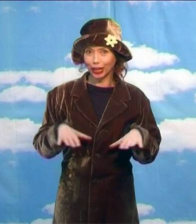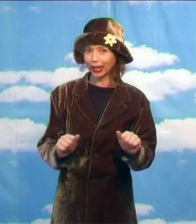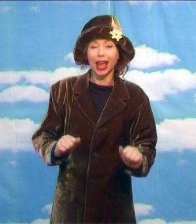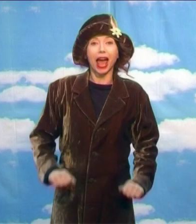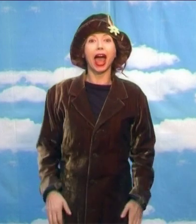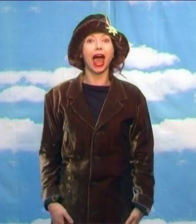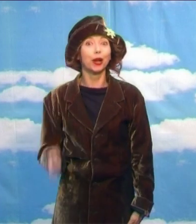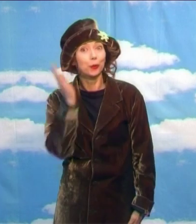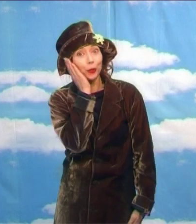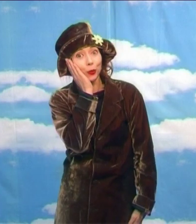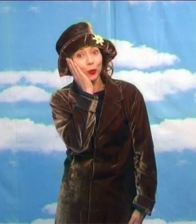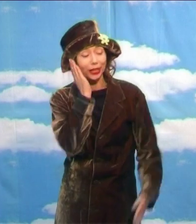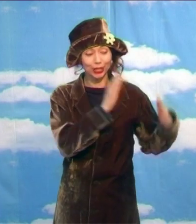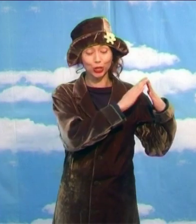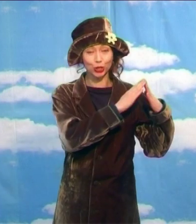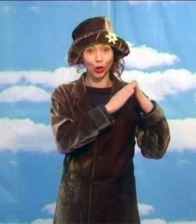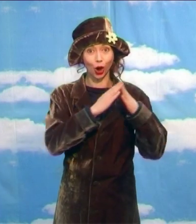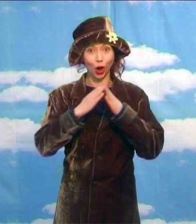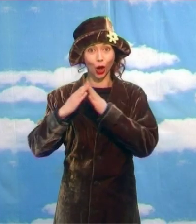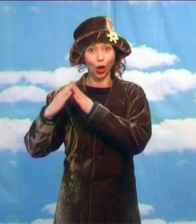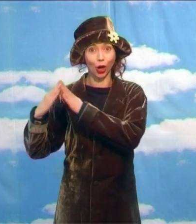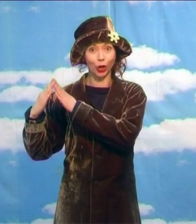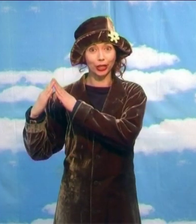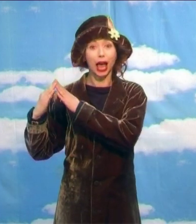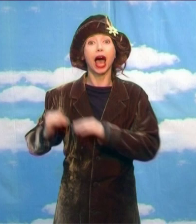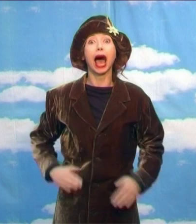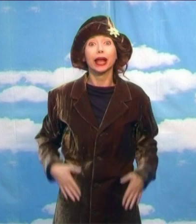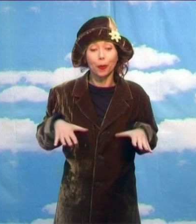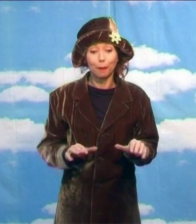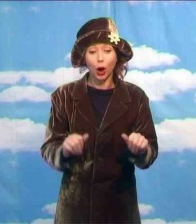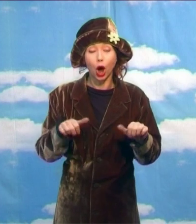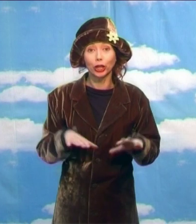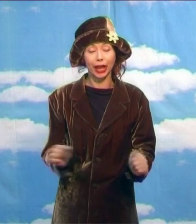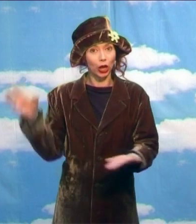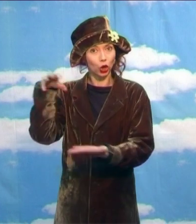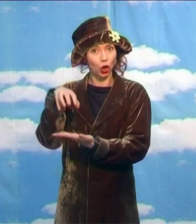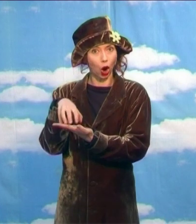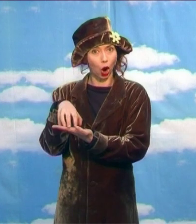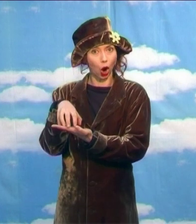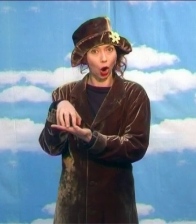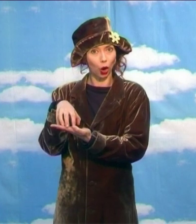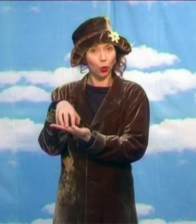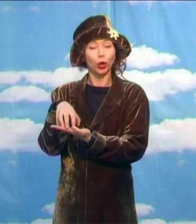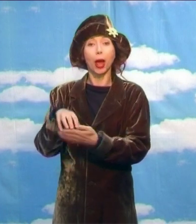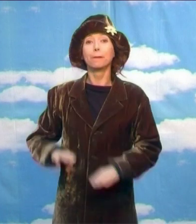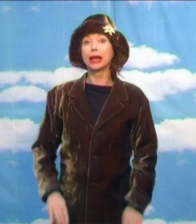sockerbagare här bor i staden. Han bakar kakor